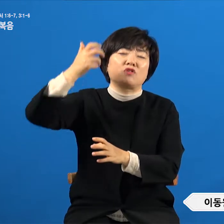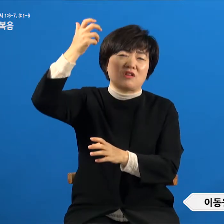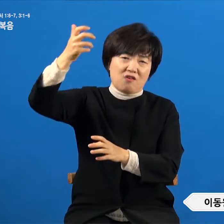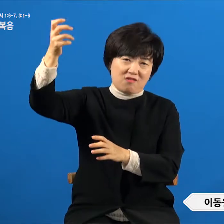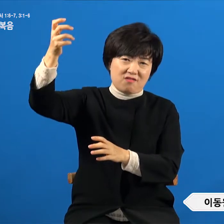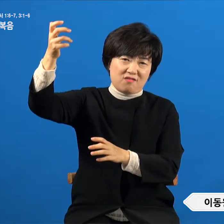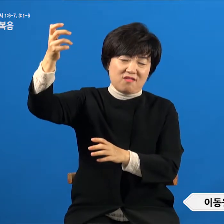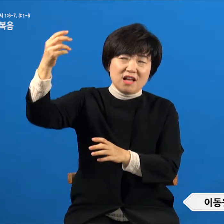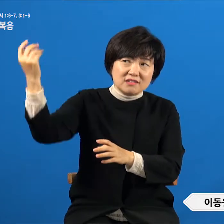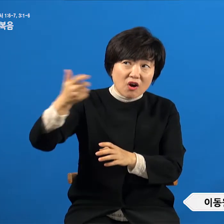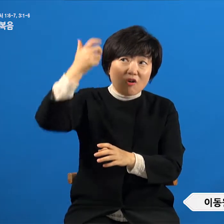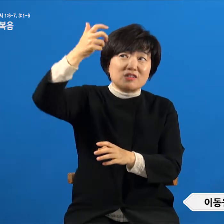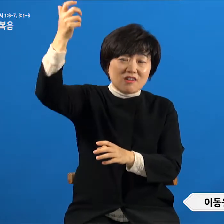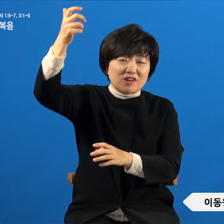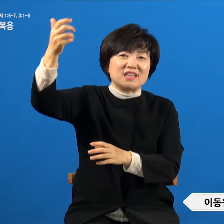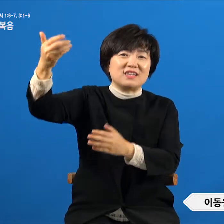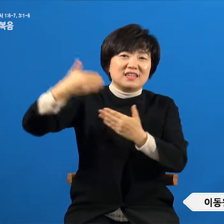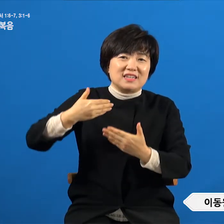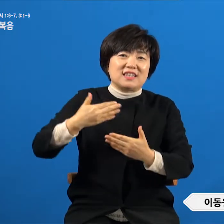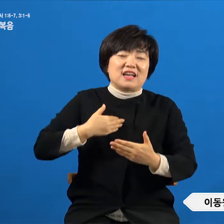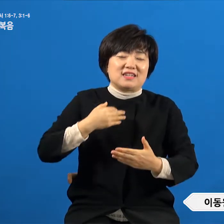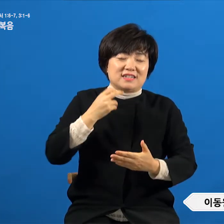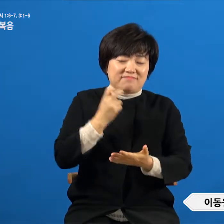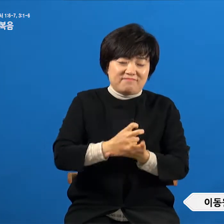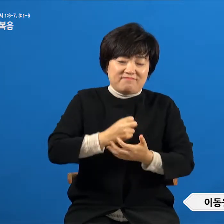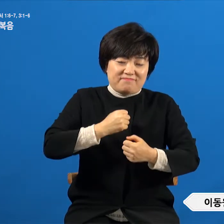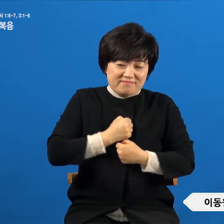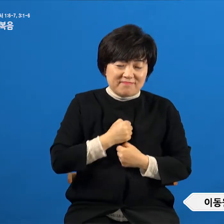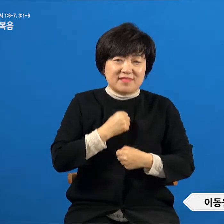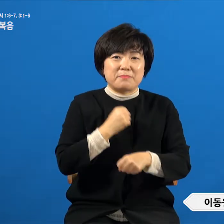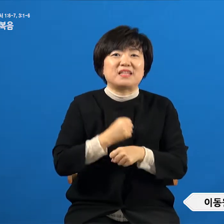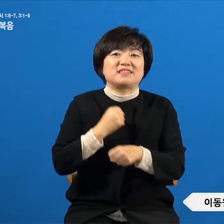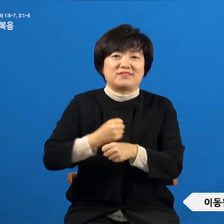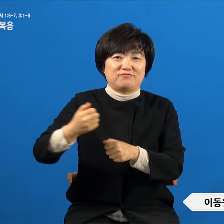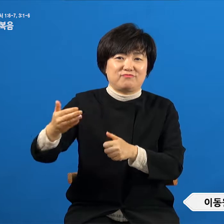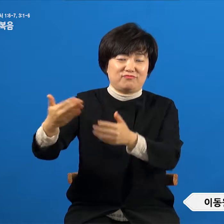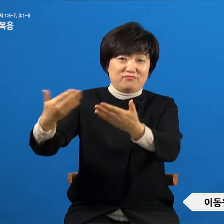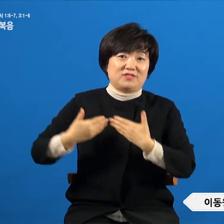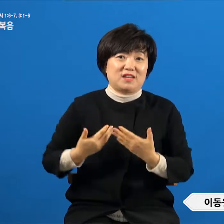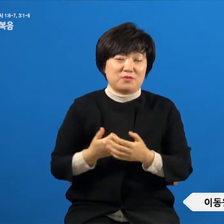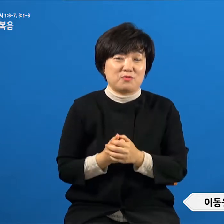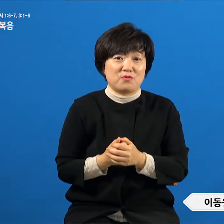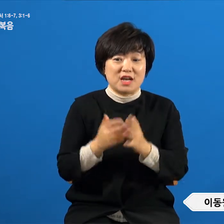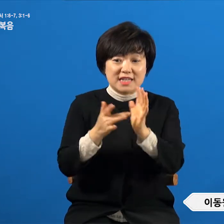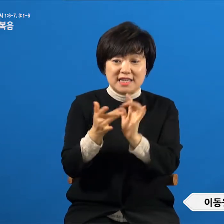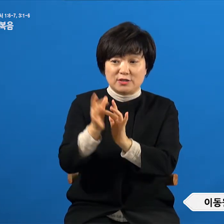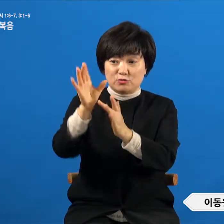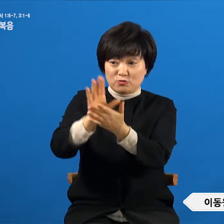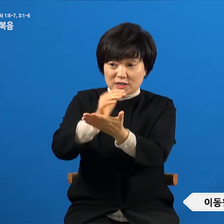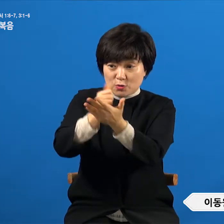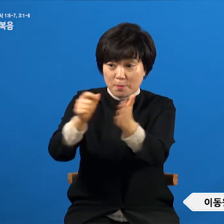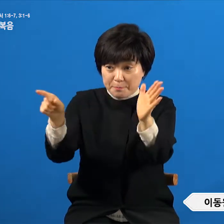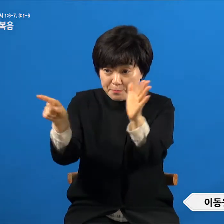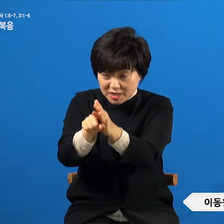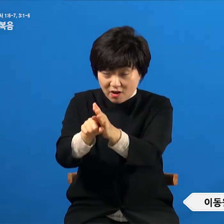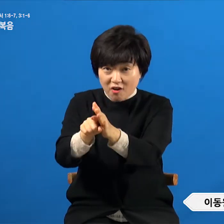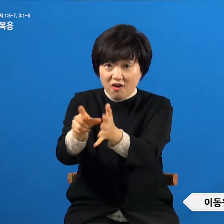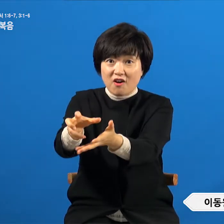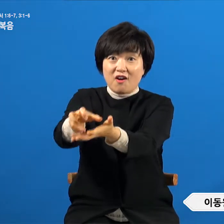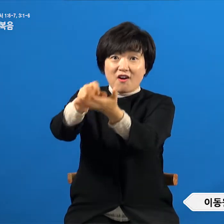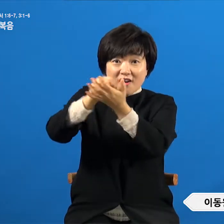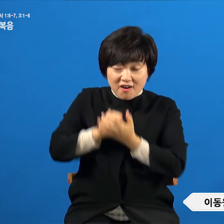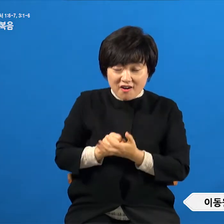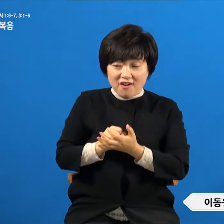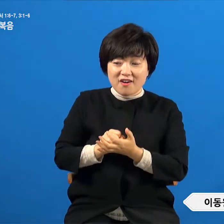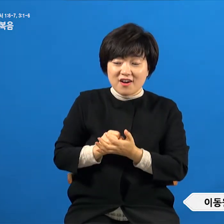중요한 이슈를 제기하는 것입니다. 즉 우리가 복음을 듣고 예수를 믿는 순간, 예수 그리스도를 영접하는 순간